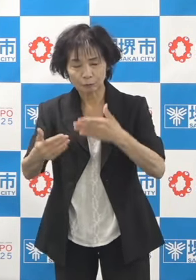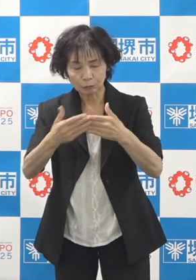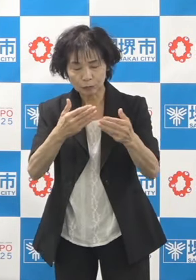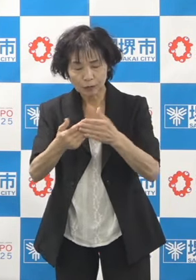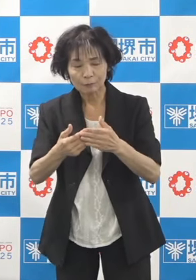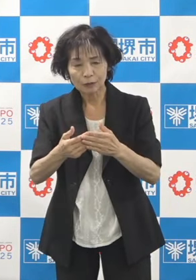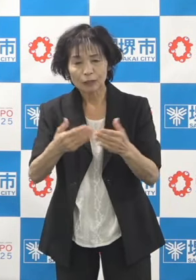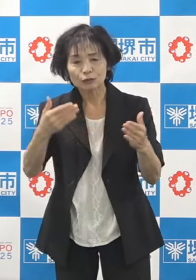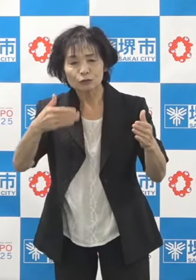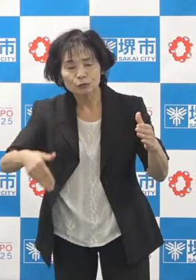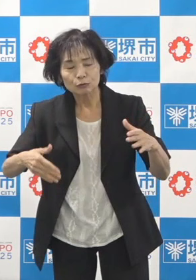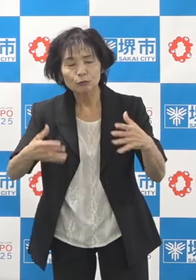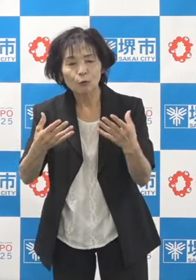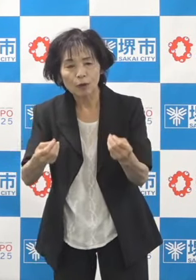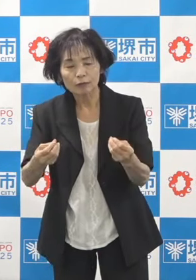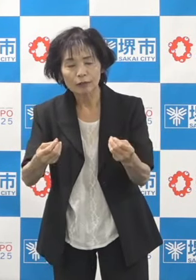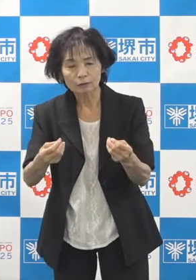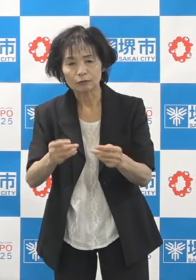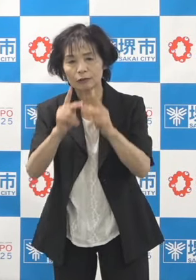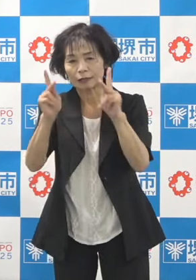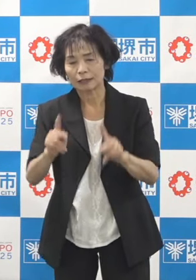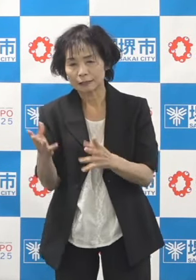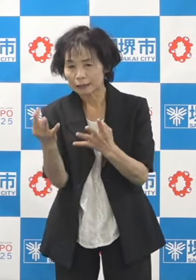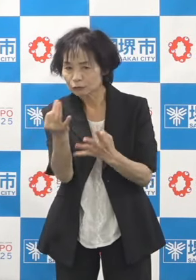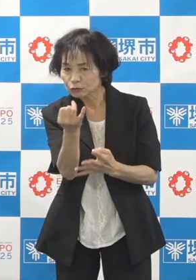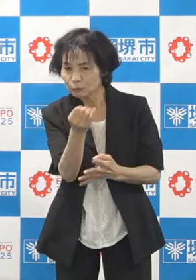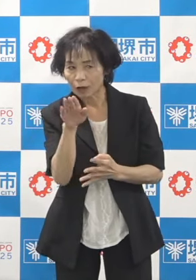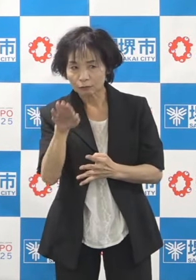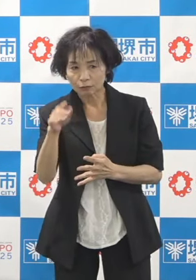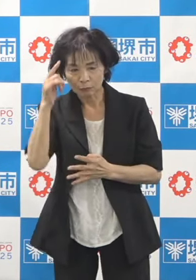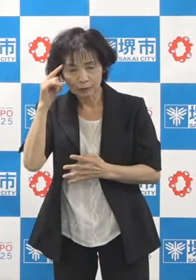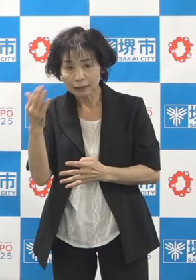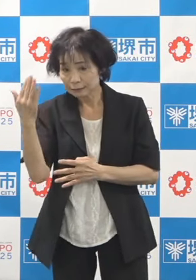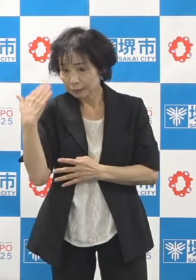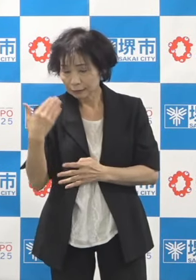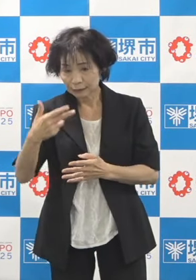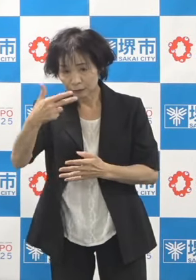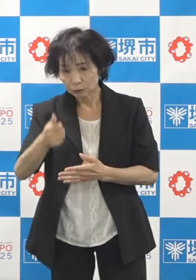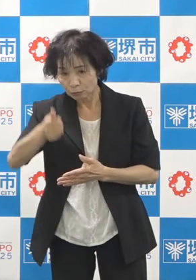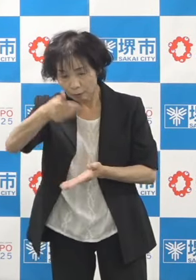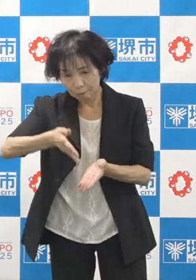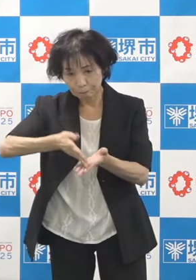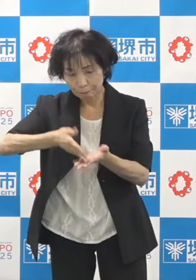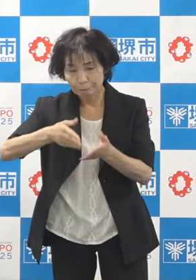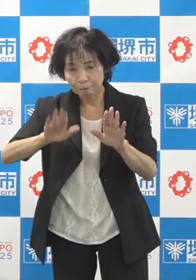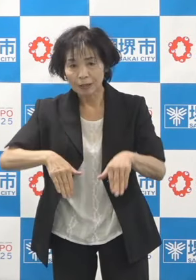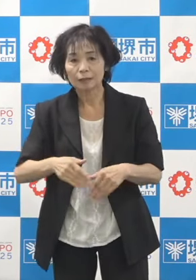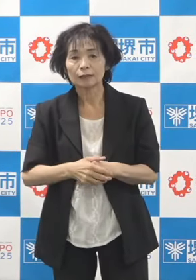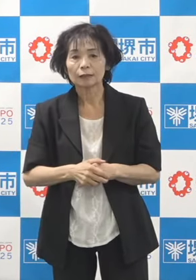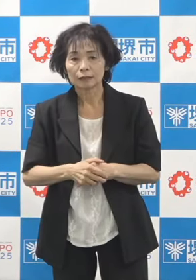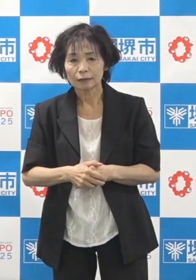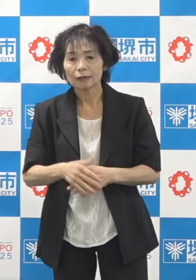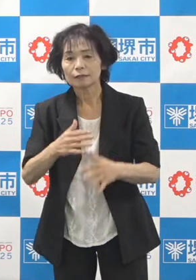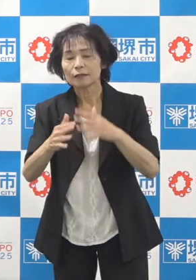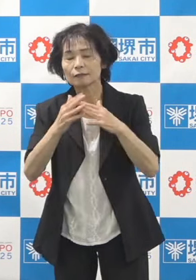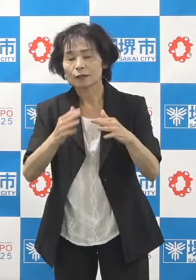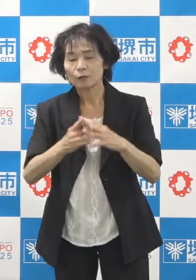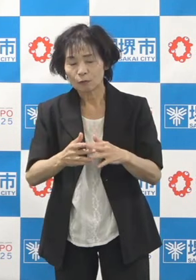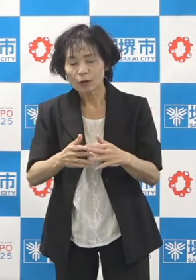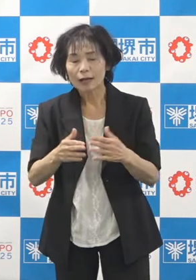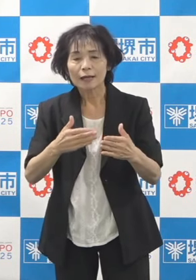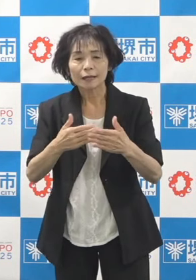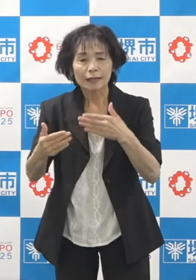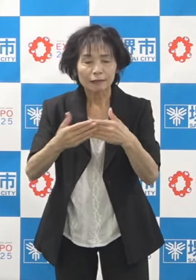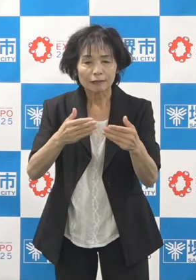らりになってる課題っていうのはいくつもあると思うんですけど、あるいはさっき市長おっしゃってましたけど、もう戦争経験している方